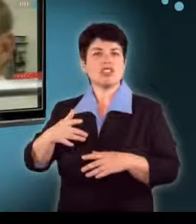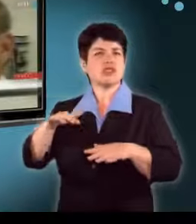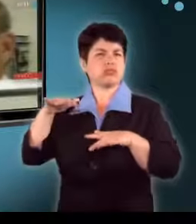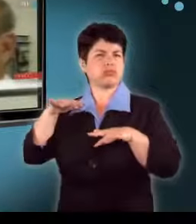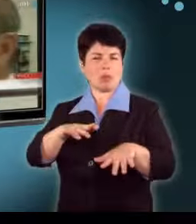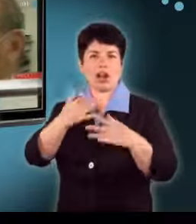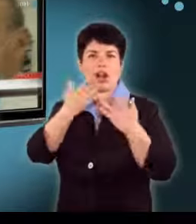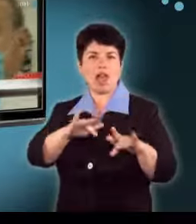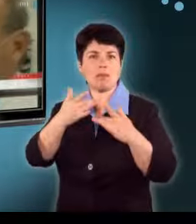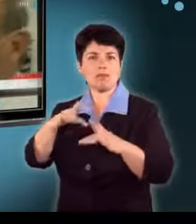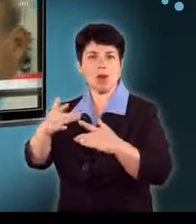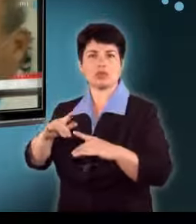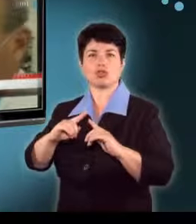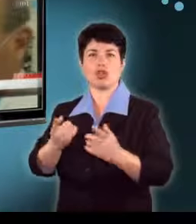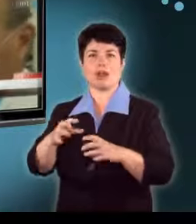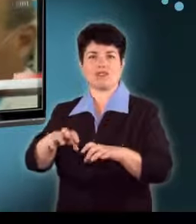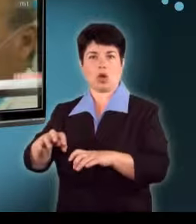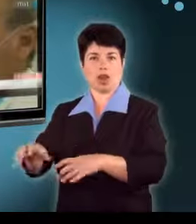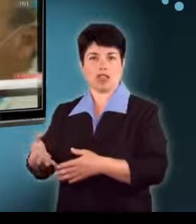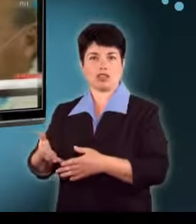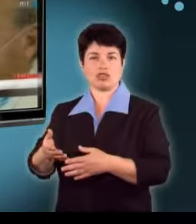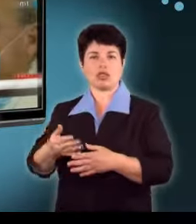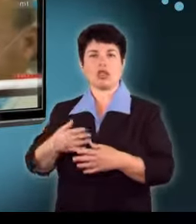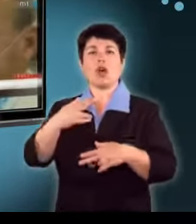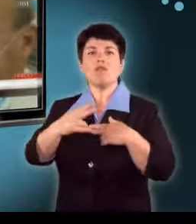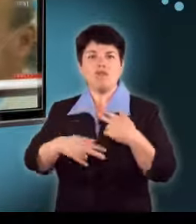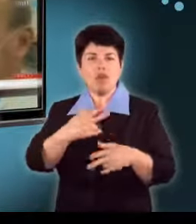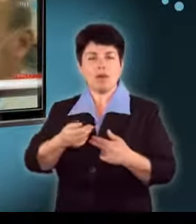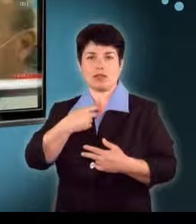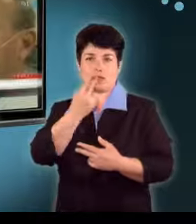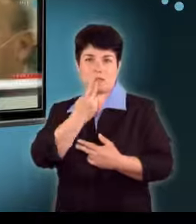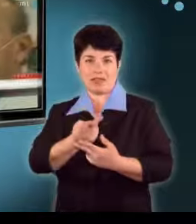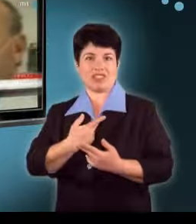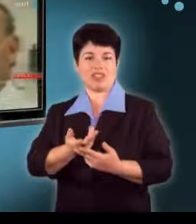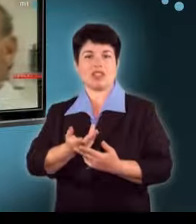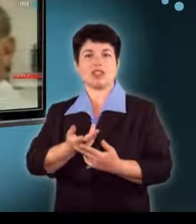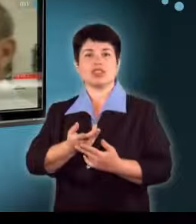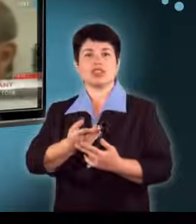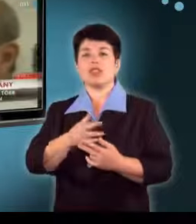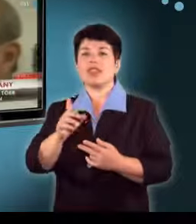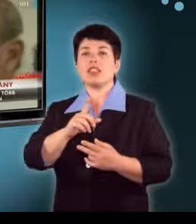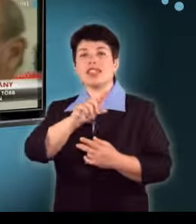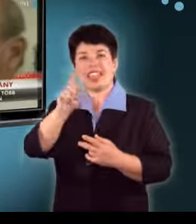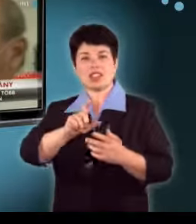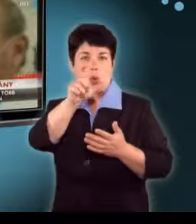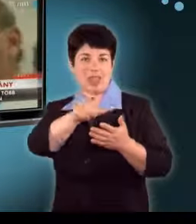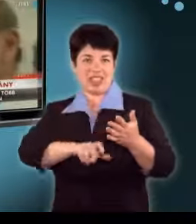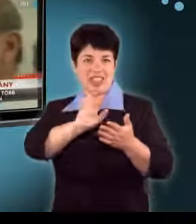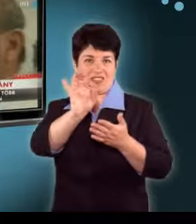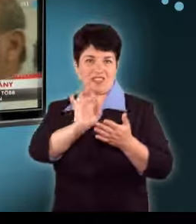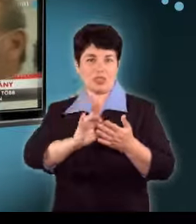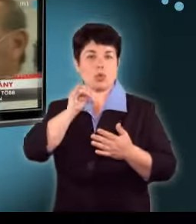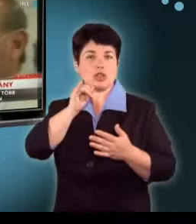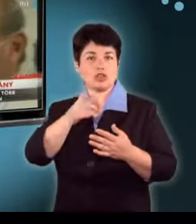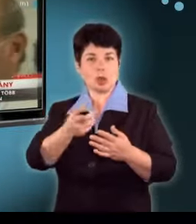Folyamatos a megfigyelés. Nem csak kérdőíveket töltetünk ki az utasokkal, hanem a gépek személyzetének külön is jelezniük kell, ha valakinél a